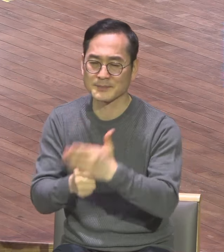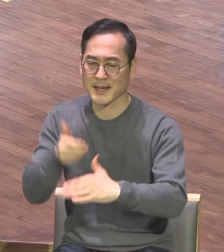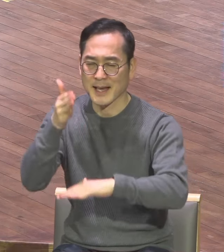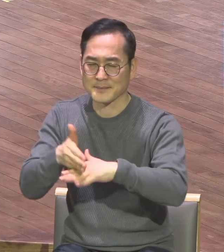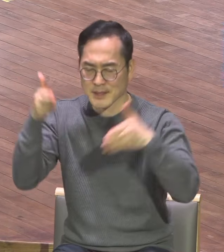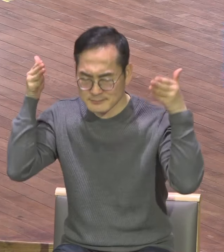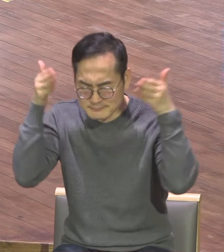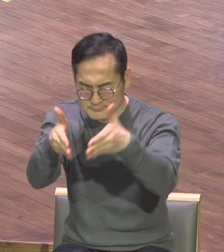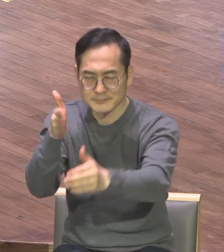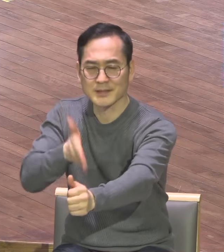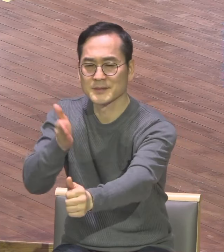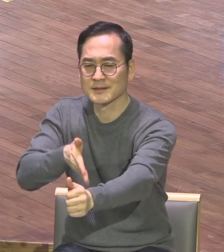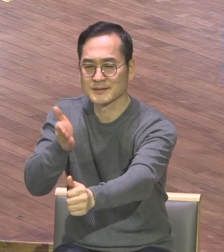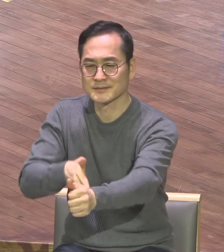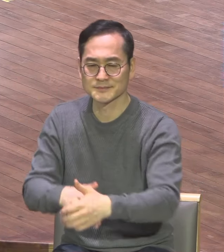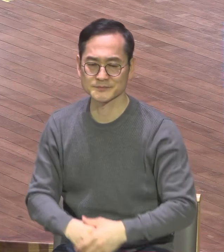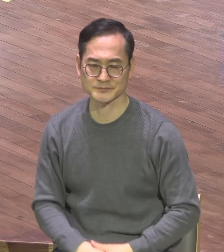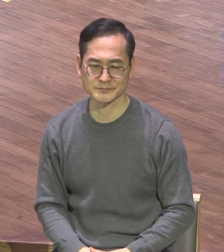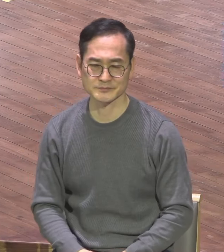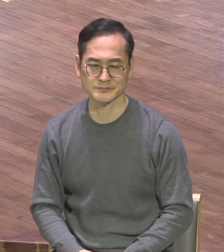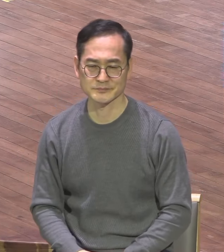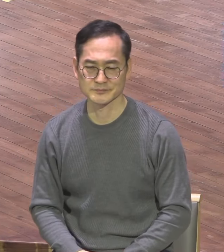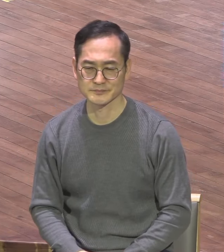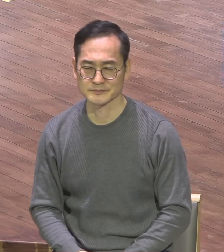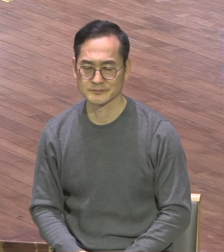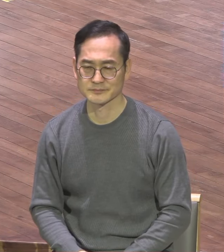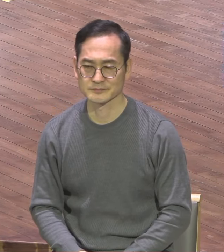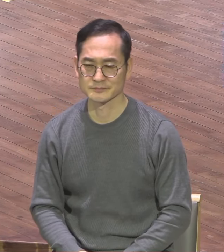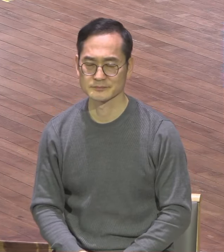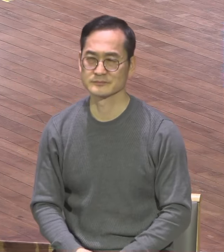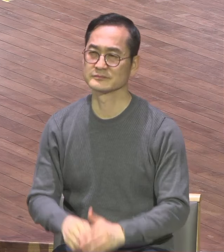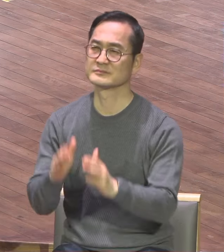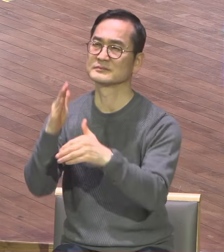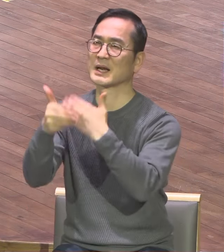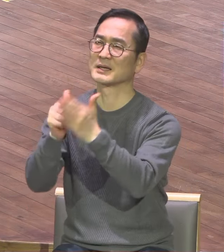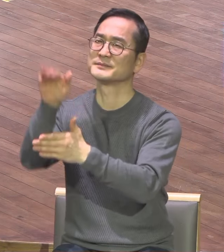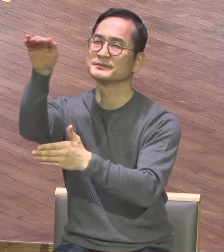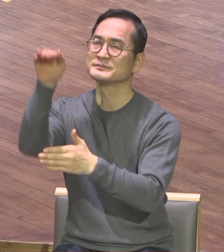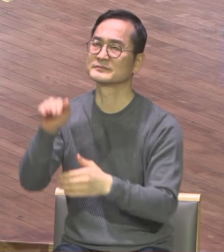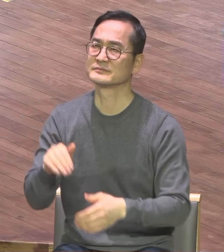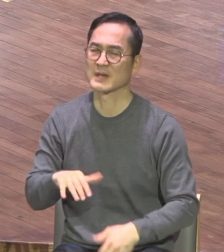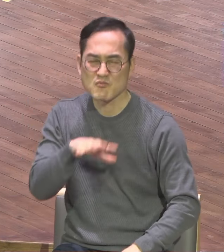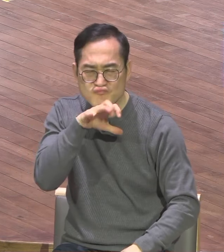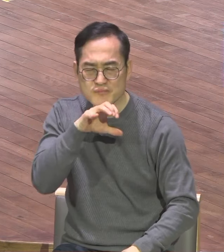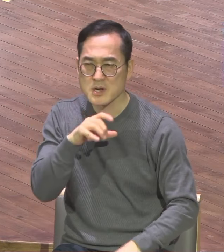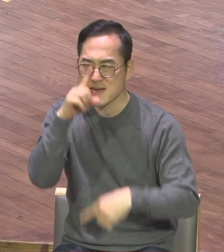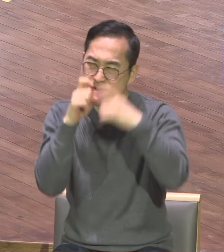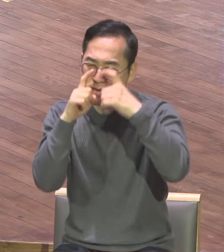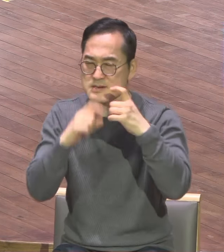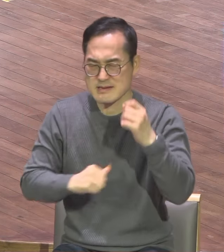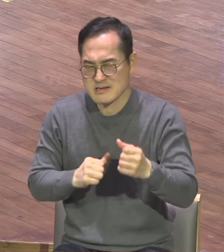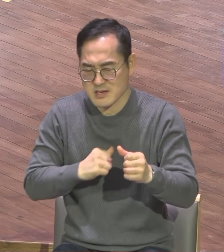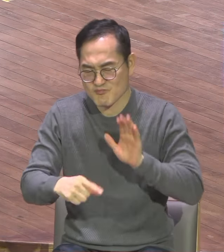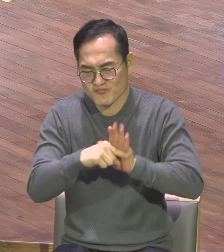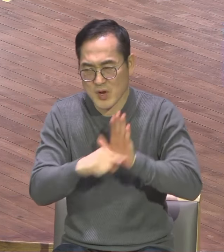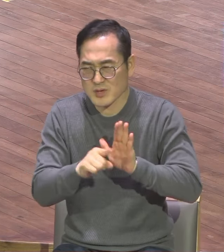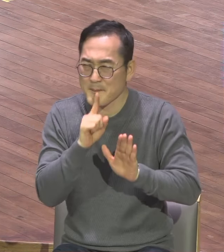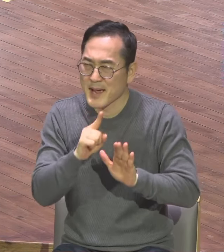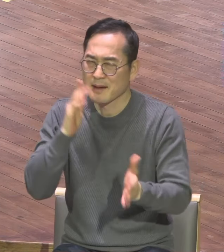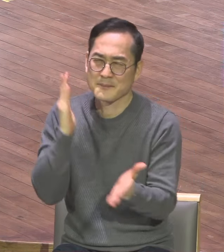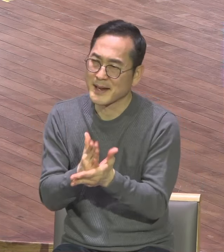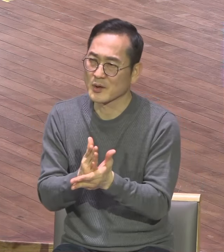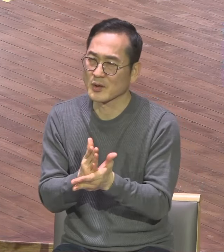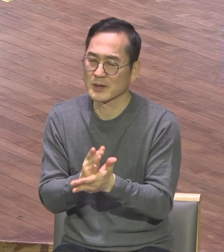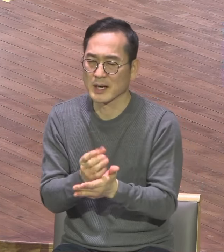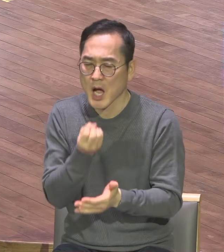체질 되시기 바랍니다. 기도하죠. 하나님, 이 올 한 해는 불평하고 원망하고 시기하고 질투하고 부정적인 말 하는 것보다는 내